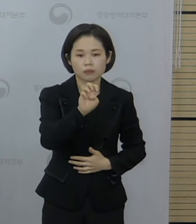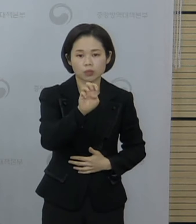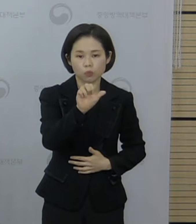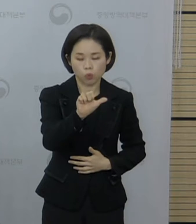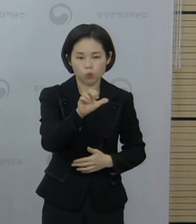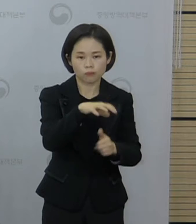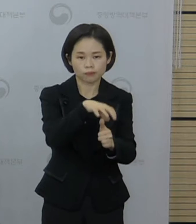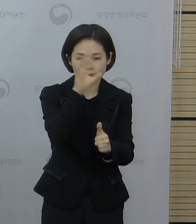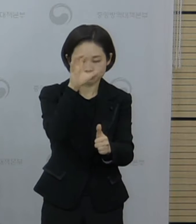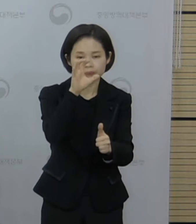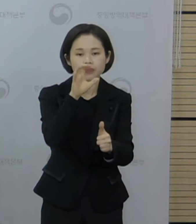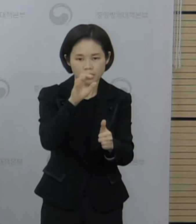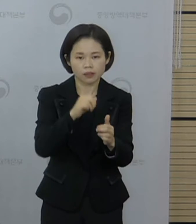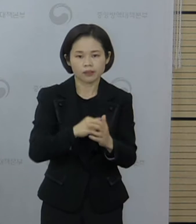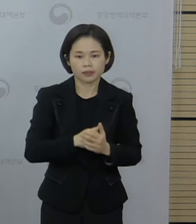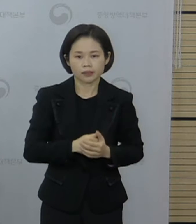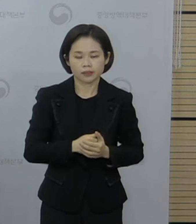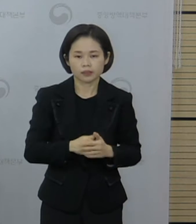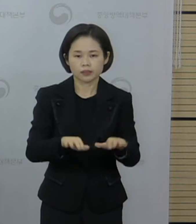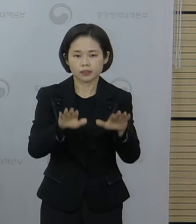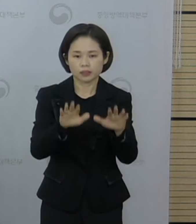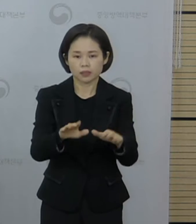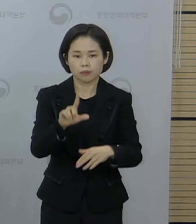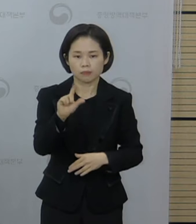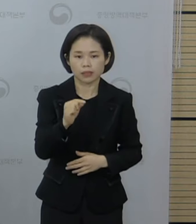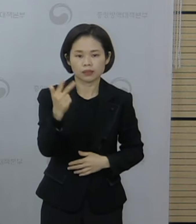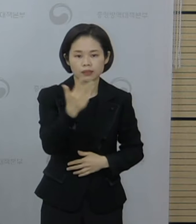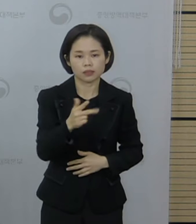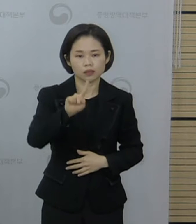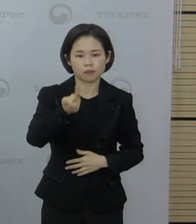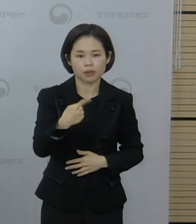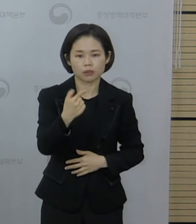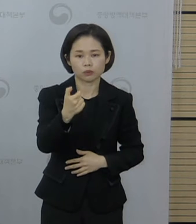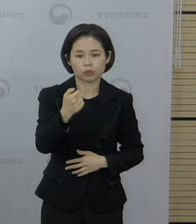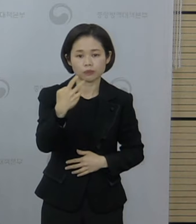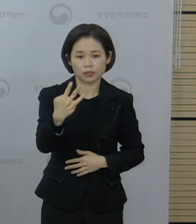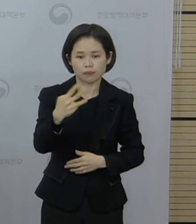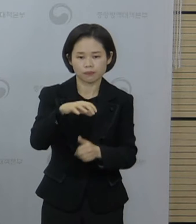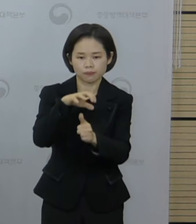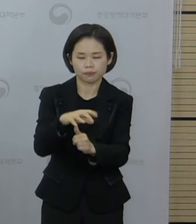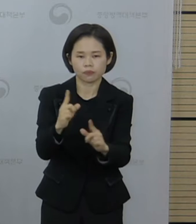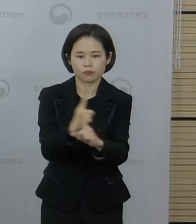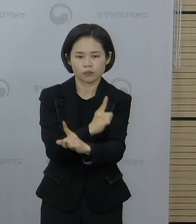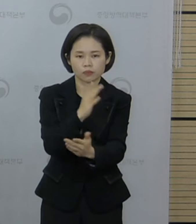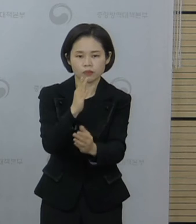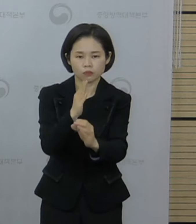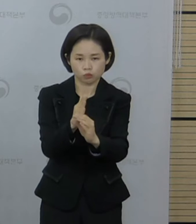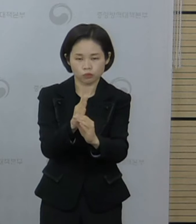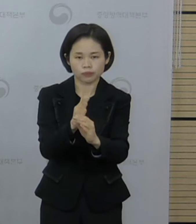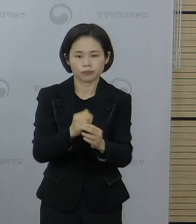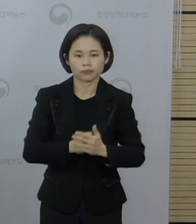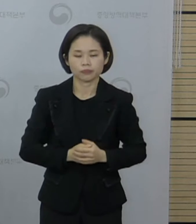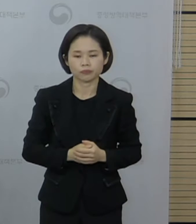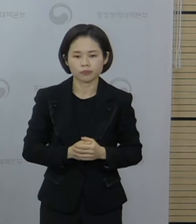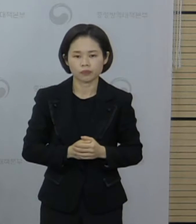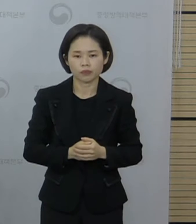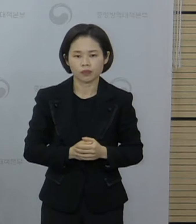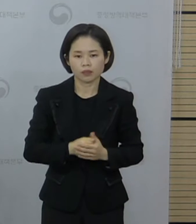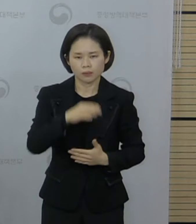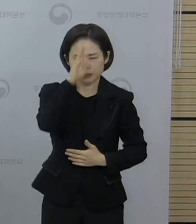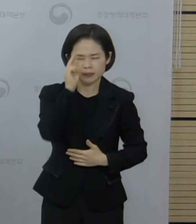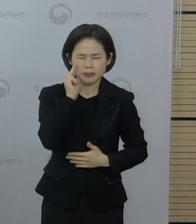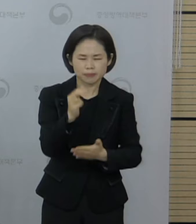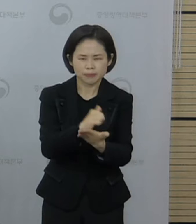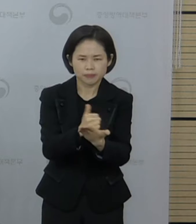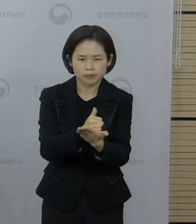이경미 해제되어 현재 17,100 63명이 경리 중입니다 위중 중 한